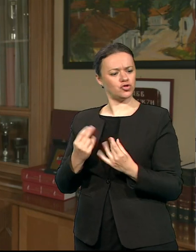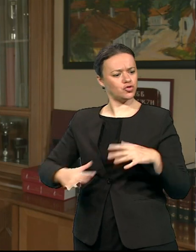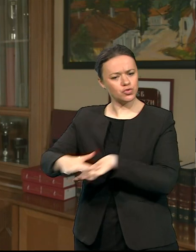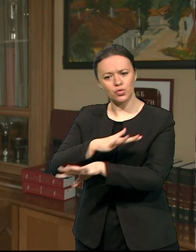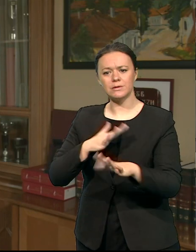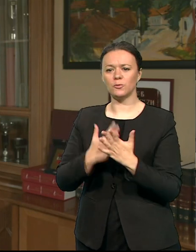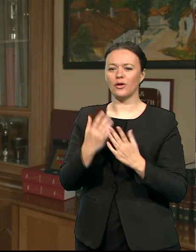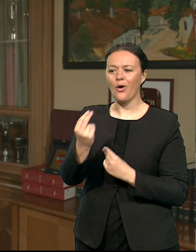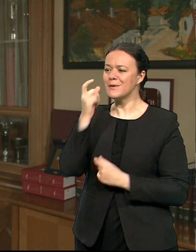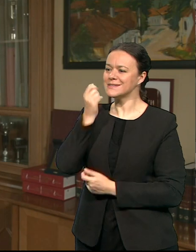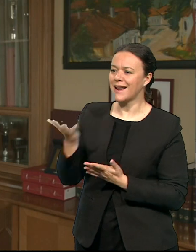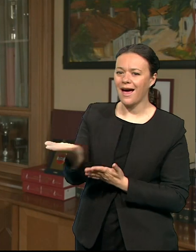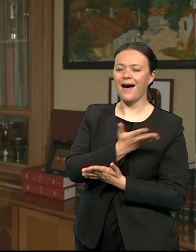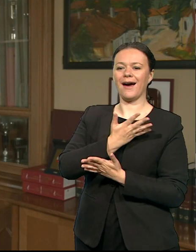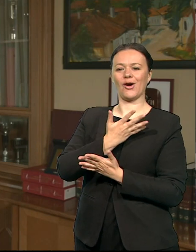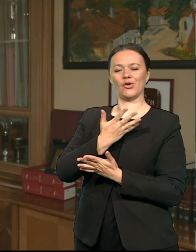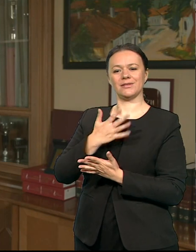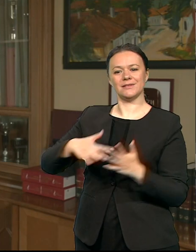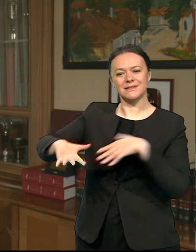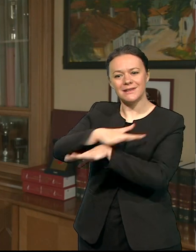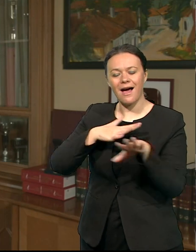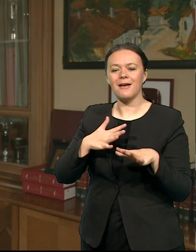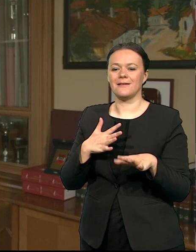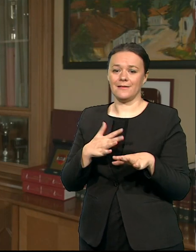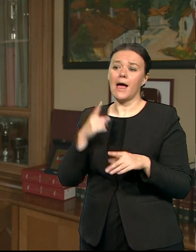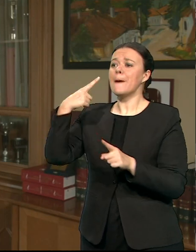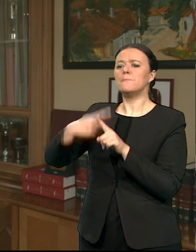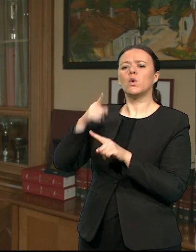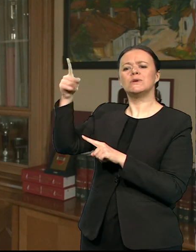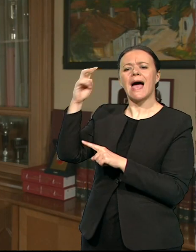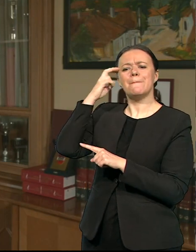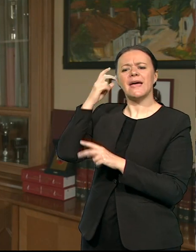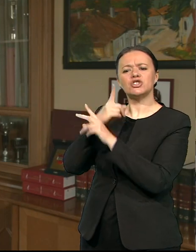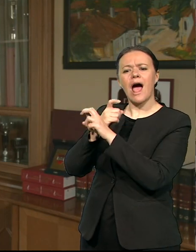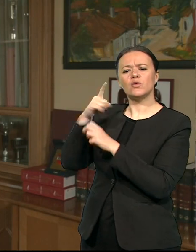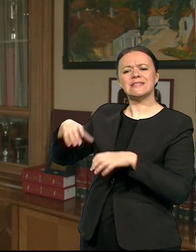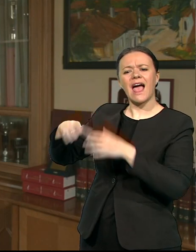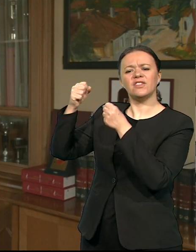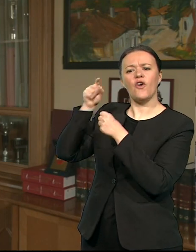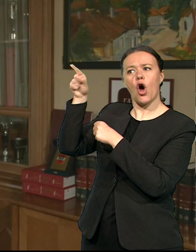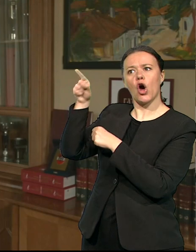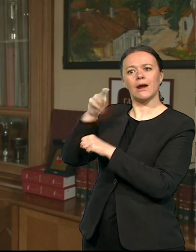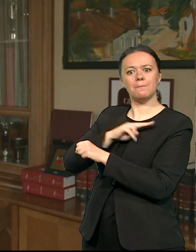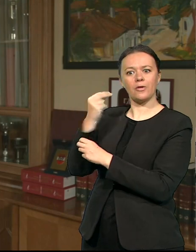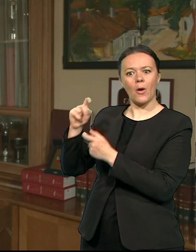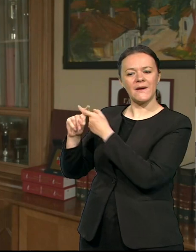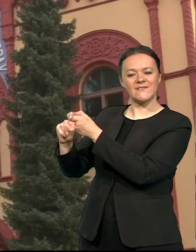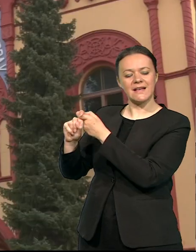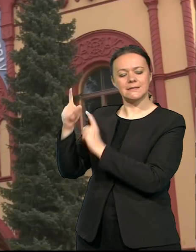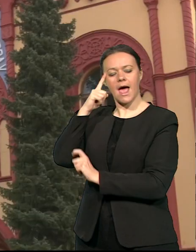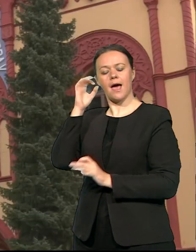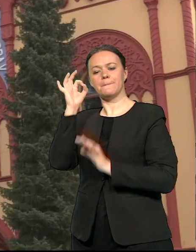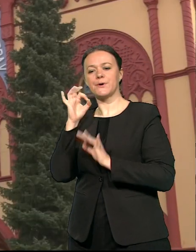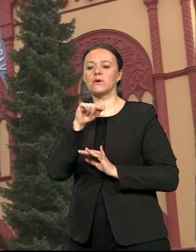sredinu. Imao je i dobre veze na Bečkom dvoru i procenio da je to pravi trenutak za osnivanje